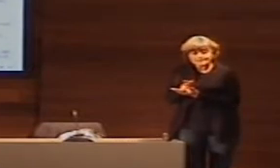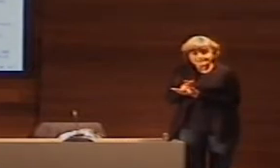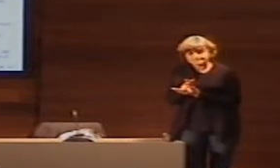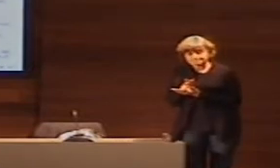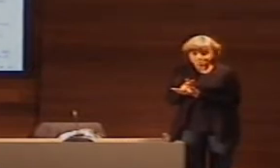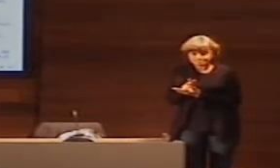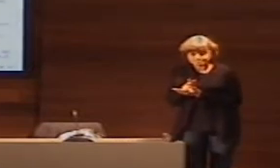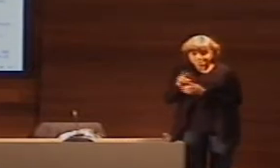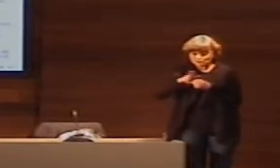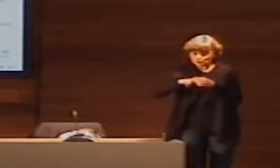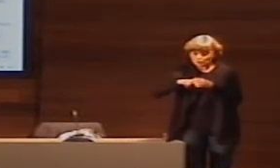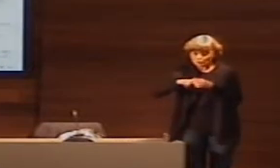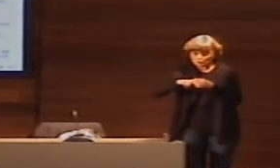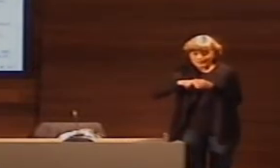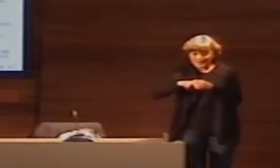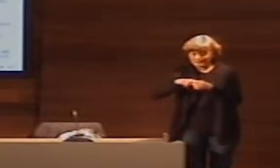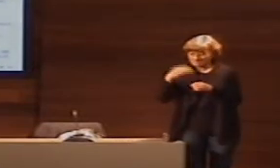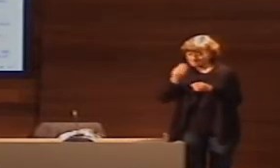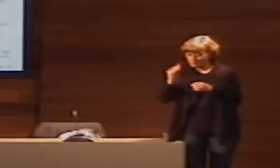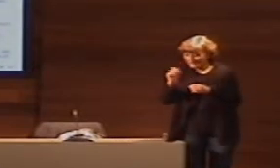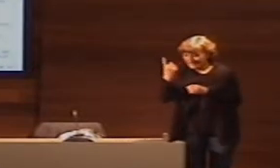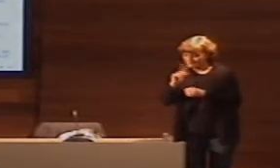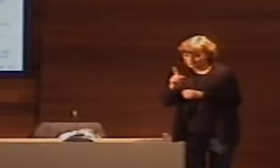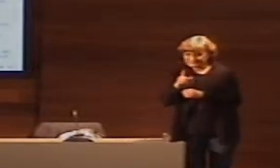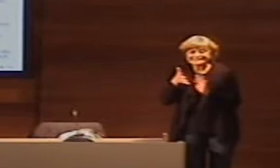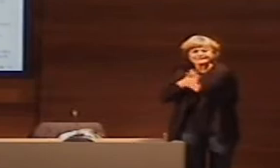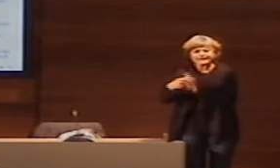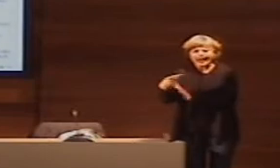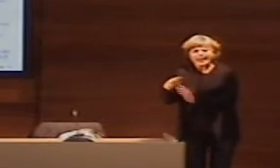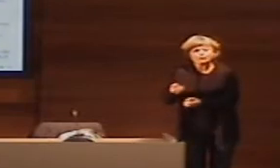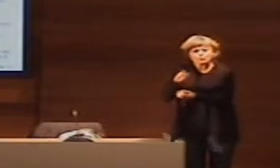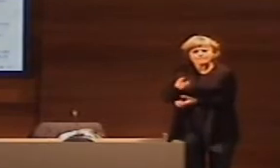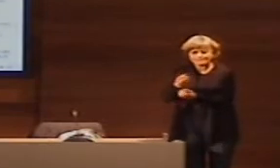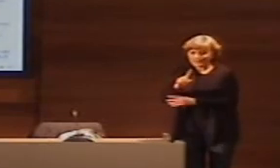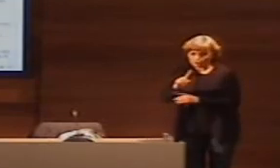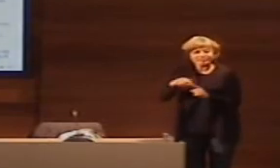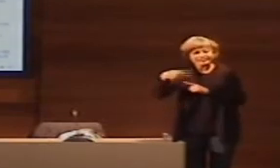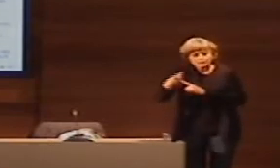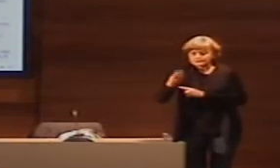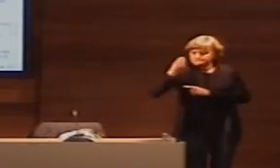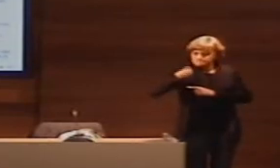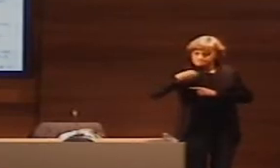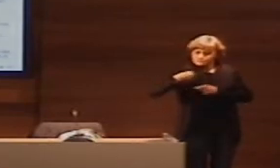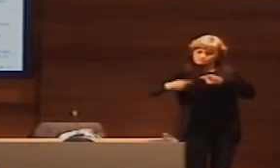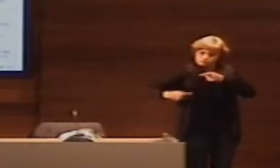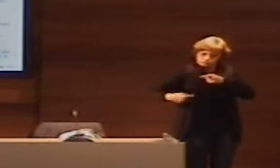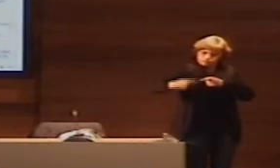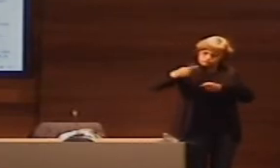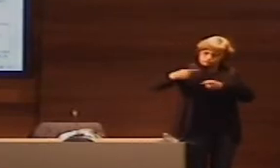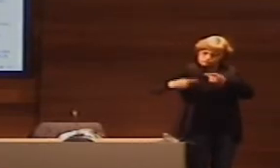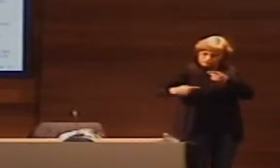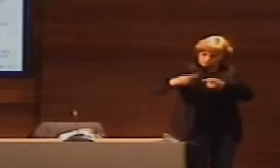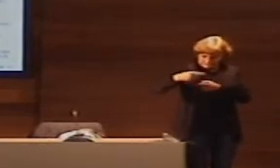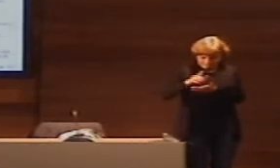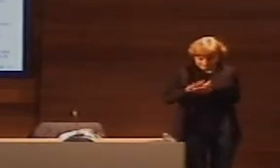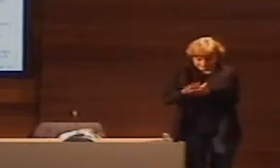no es de las comunidades autónomas que más la ha hecho. Esto no es ninguna crítica, porque luego podemos hablar de los pros y contras de optar por la biometanización